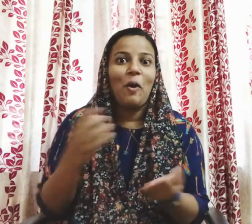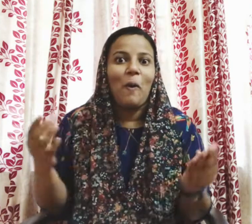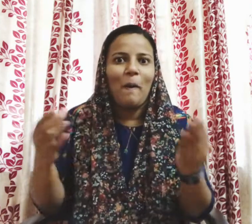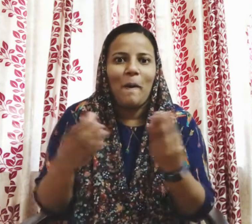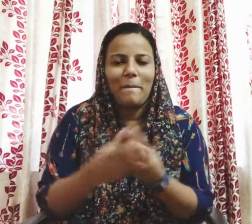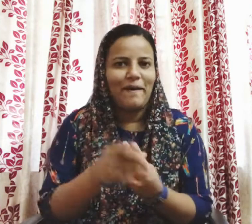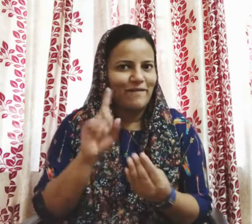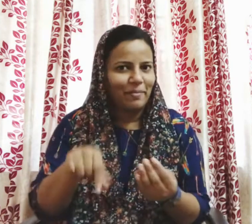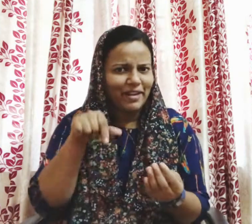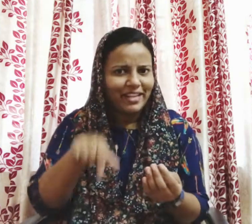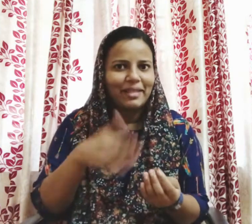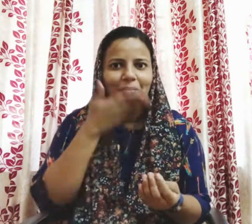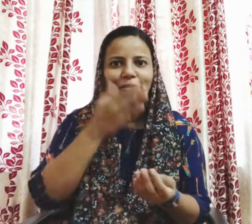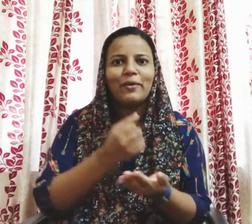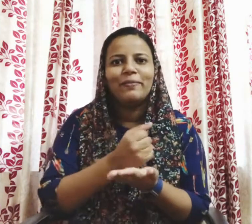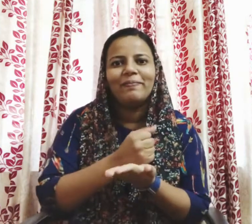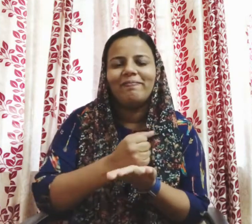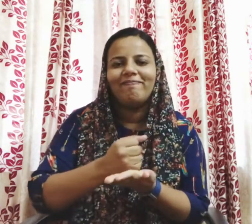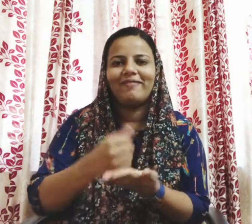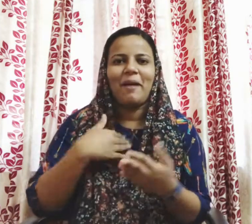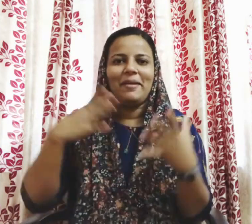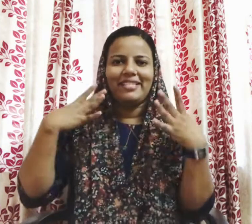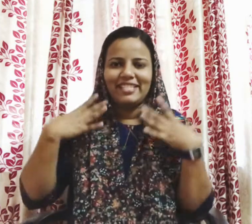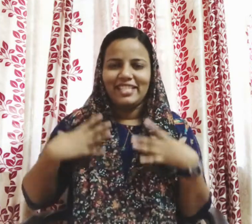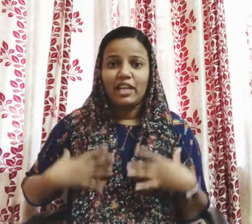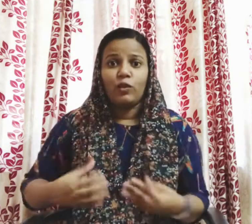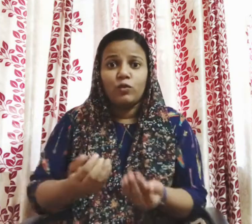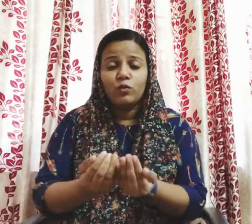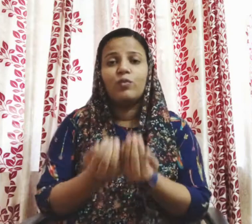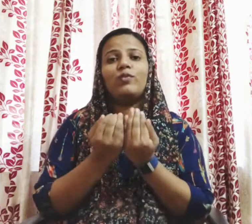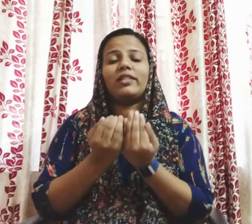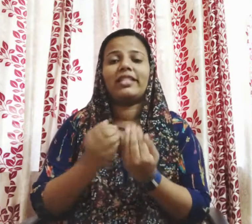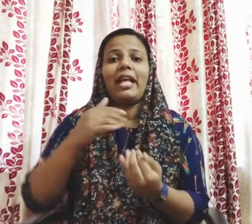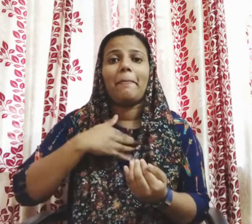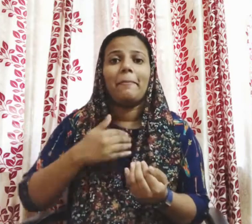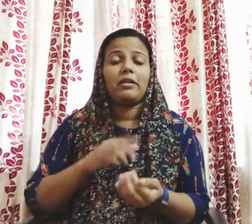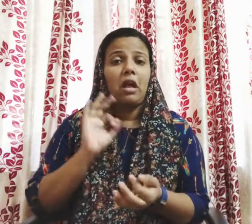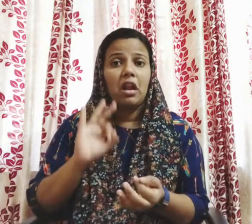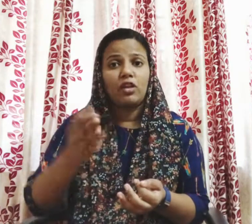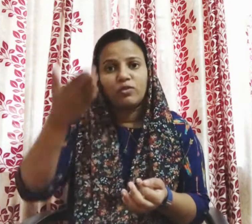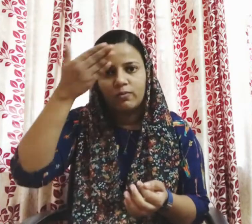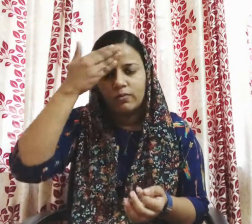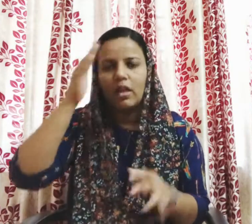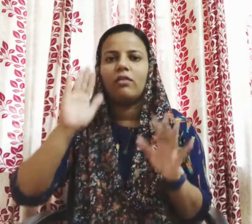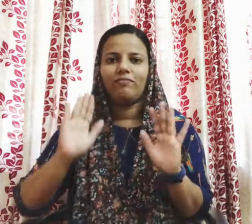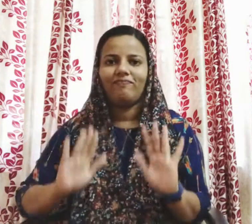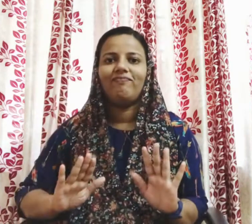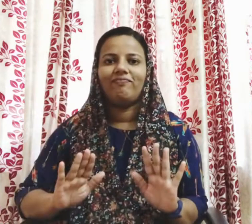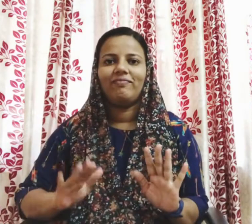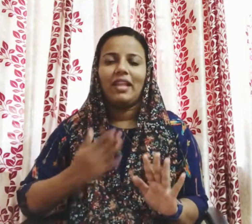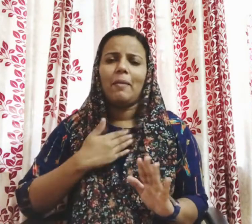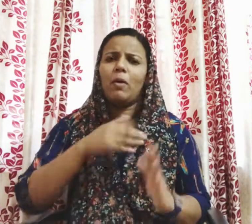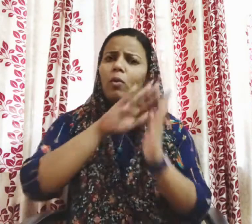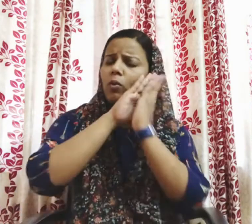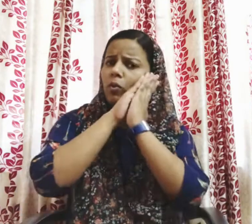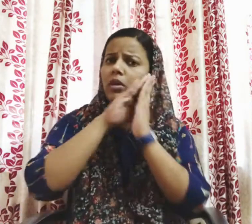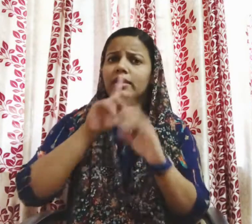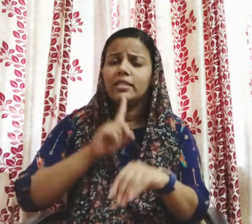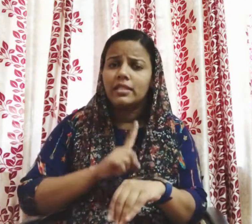പഠിച്ചത് യൂണിറ്റിയെക്കുറിച്ചാണ്, ഇന്ന് പഠിക്കുന്നത് നിങ്ങളുടെ ശരീരത്തെ സൂക്ഷിപ്പാൻ നിങ്ങൾക്ക് ഉത്തരവാദിത്തമുണ്ട്. ഉറങ്ങേണ്ട